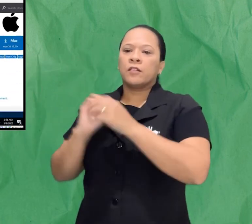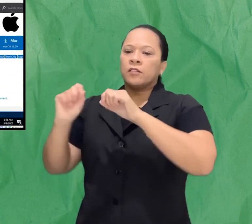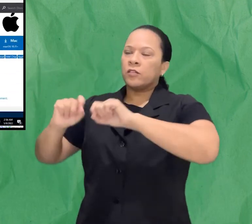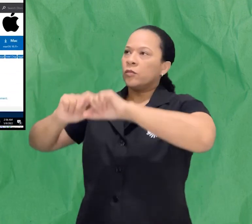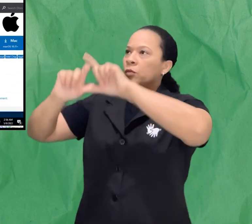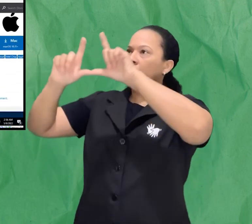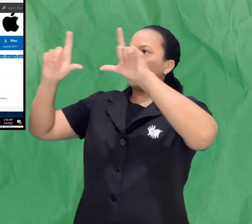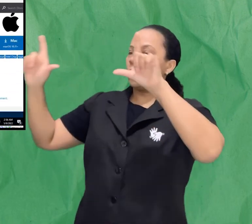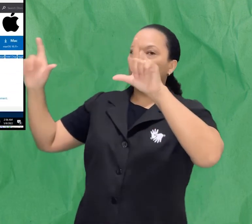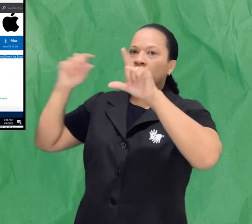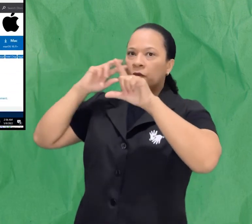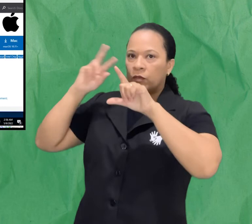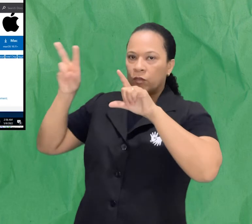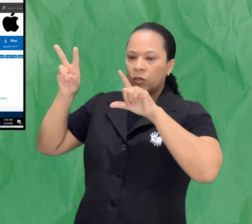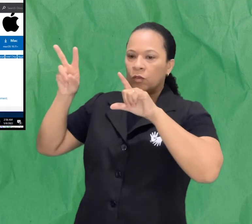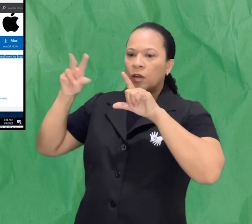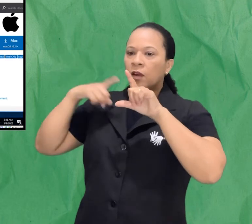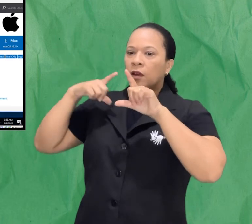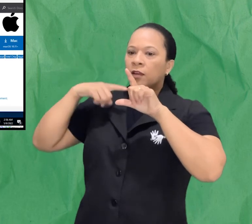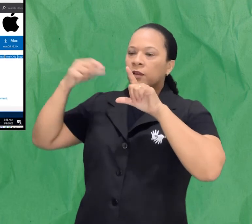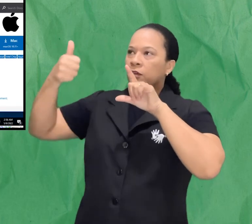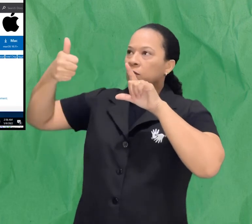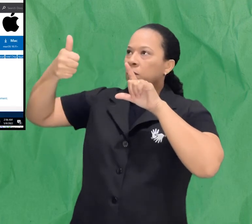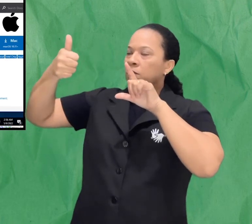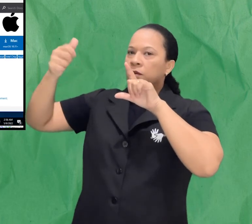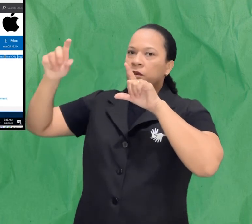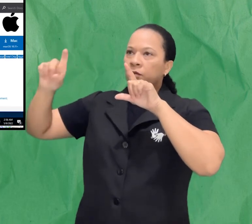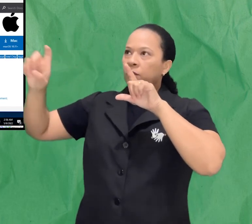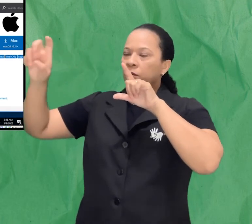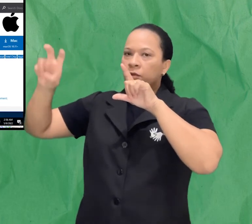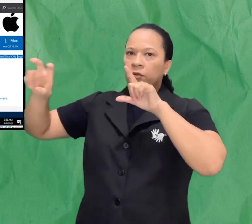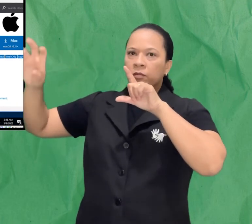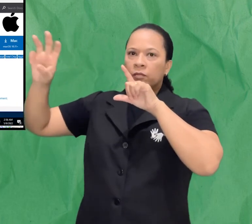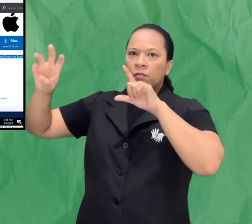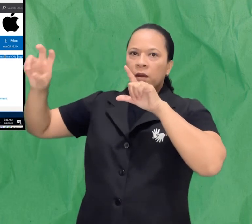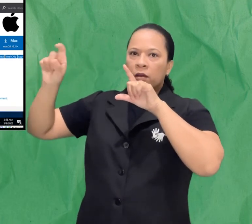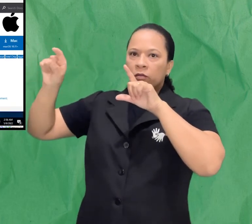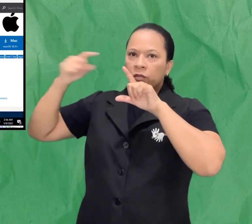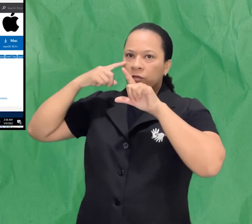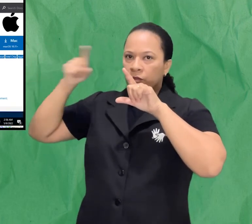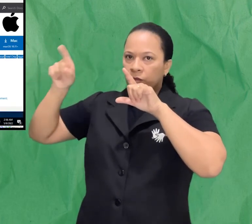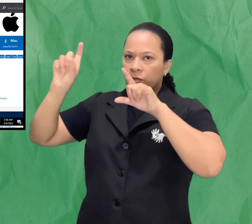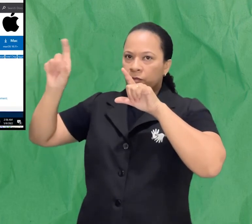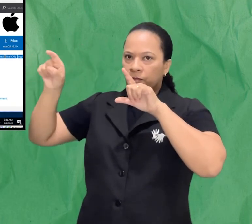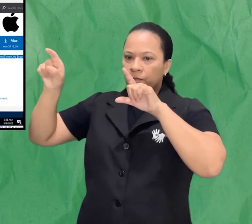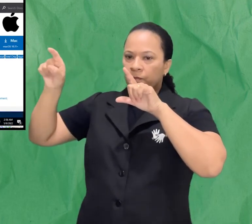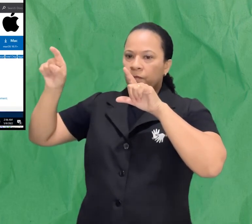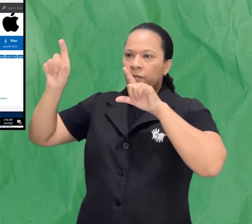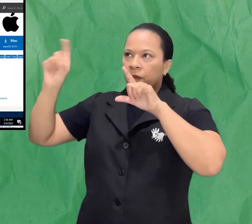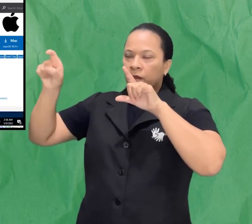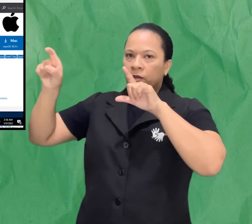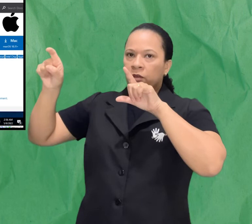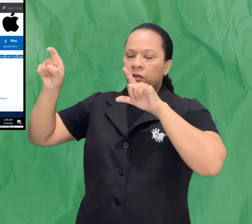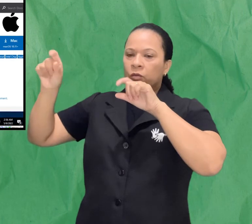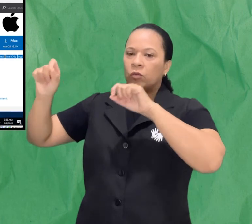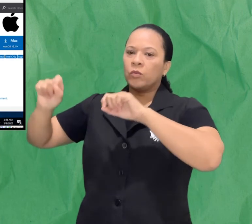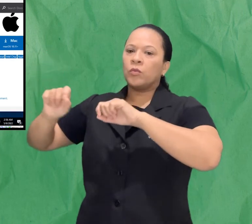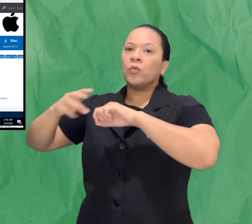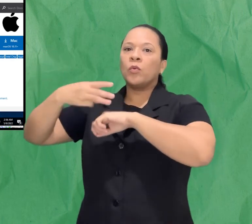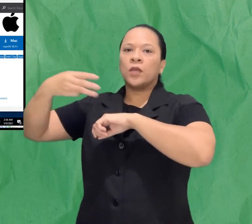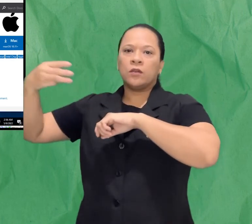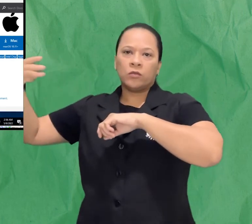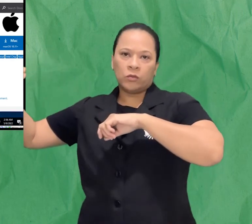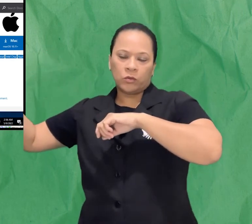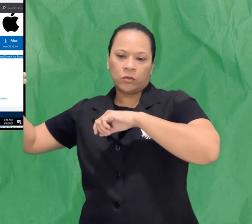Aí tem esse site aqui, eu clico aqui nesse arquivo, por exemplo, Windows. Aí eu volto aqui, aí ele vai